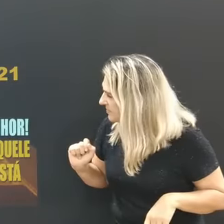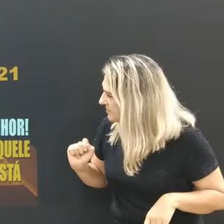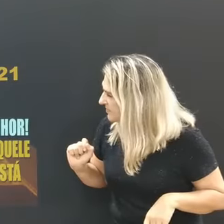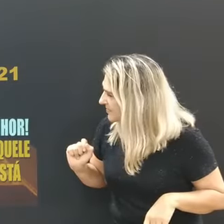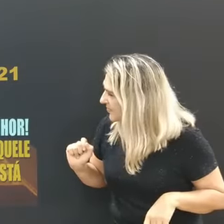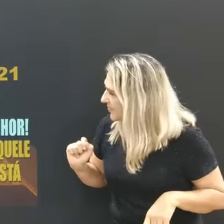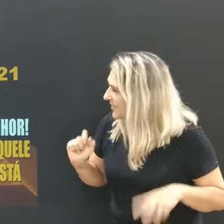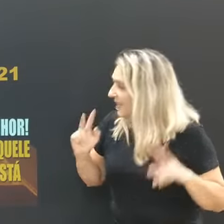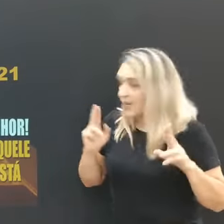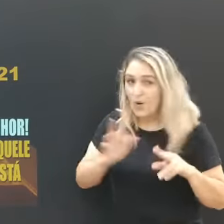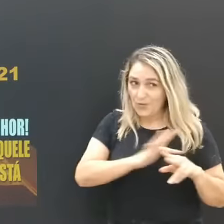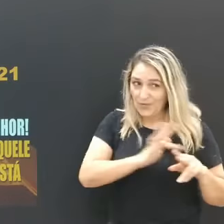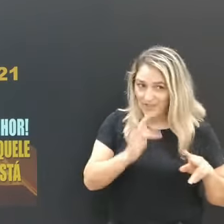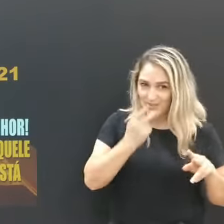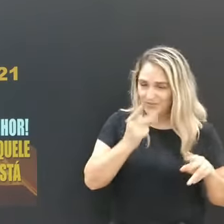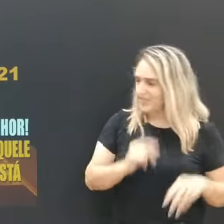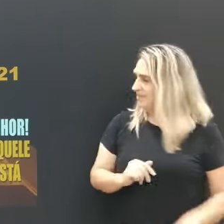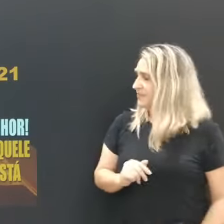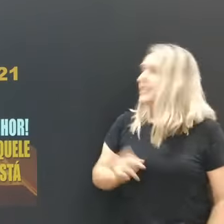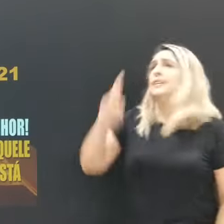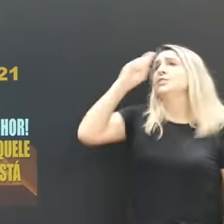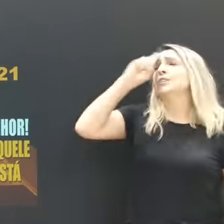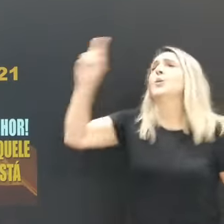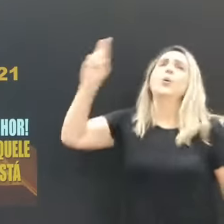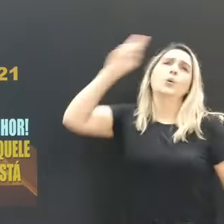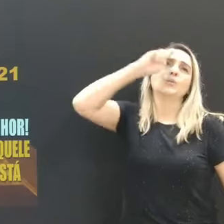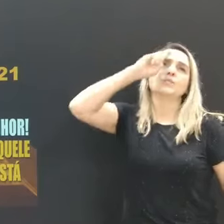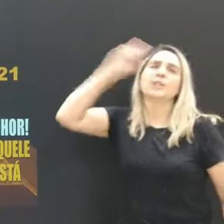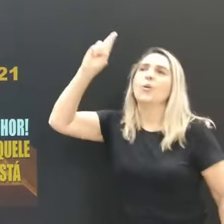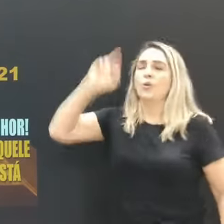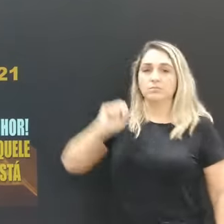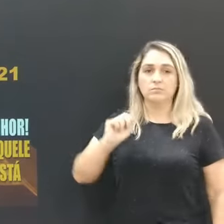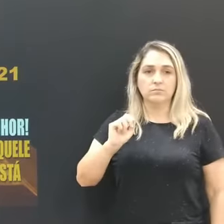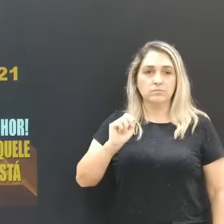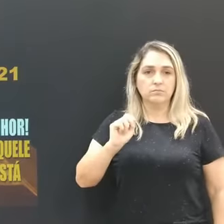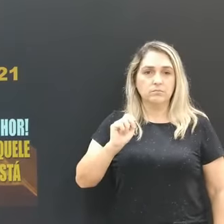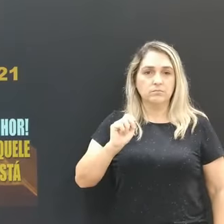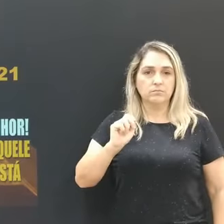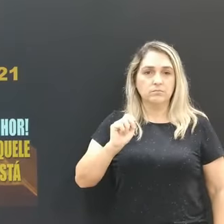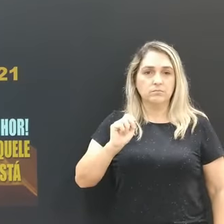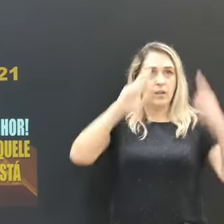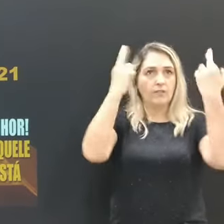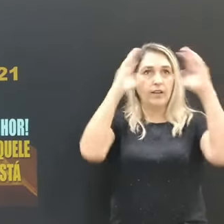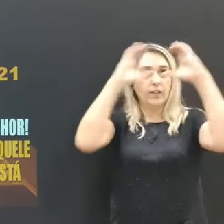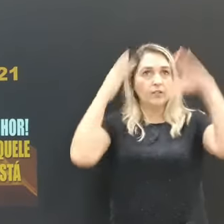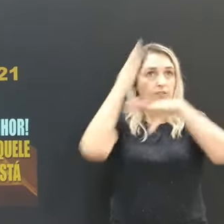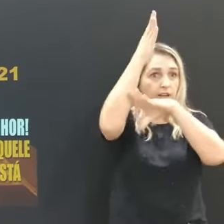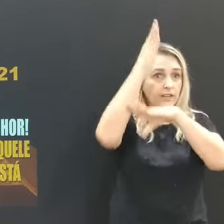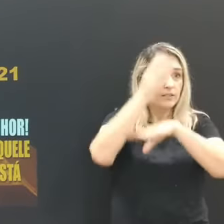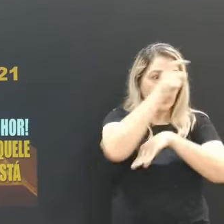nem todo que diz Senhor, Senhor, Senhor entrará no reino dos